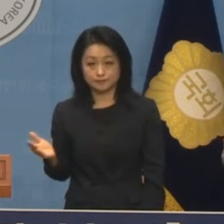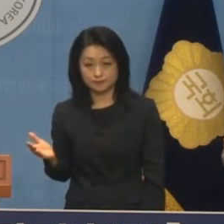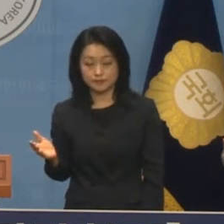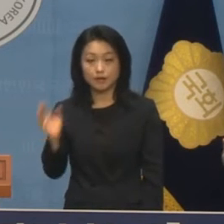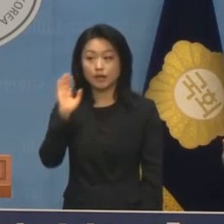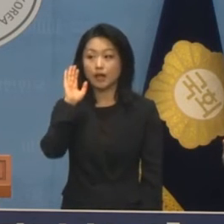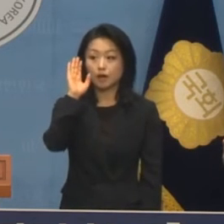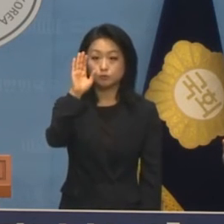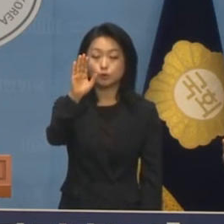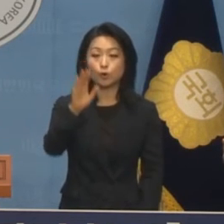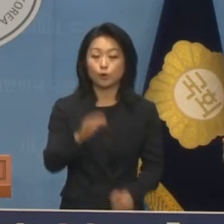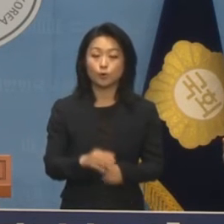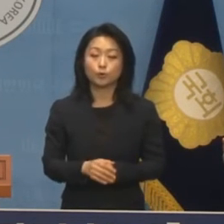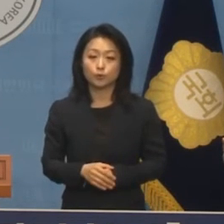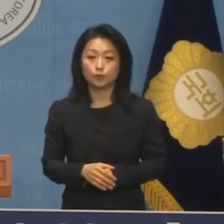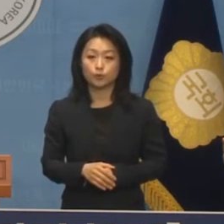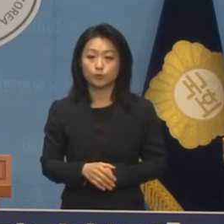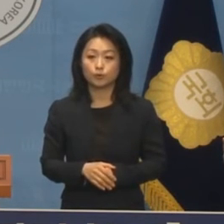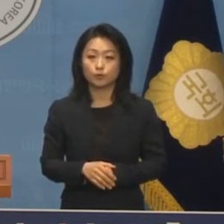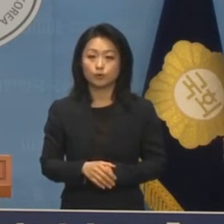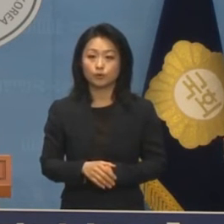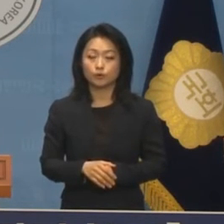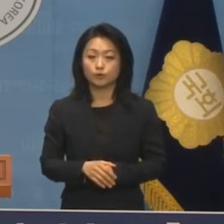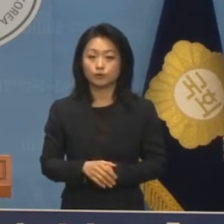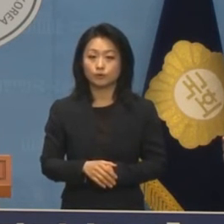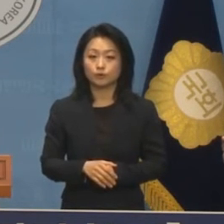우리 주요셉